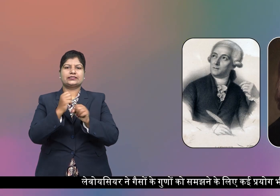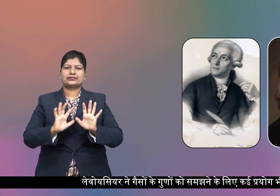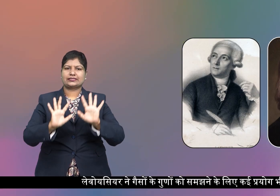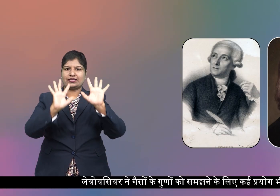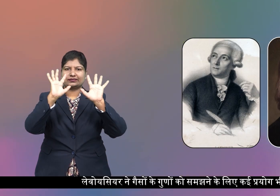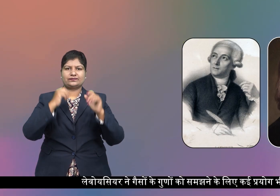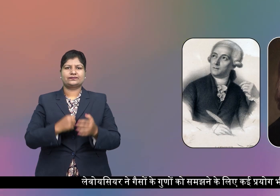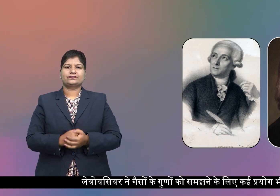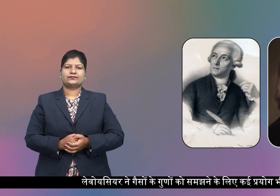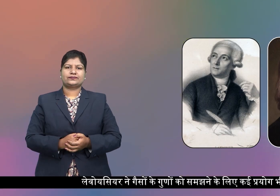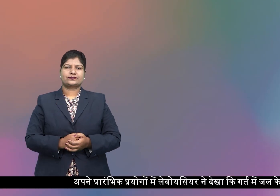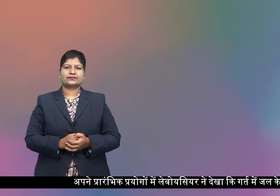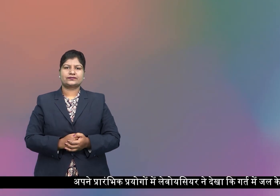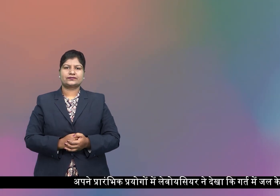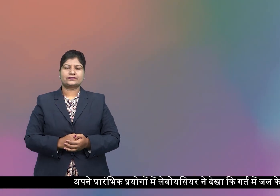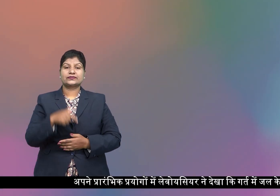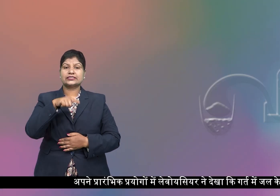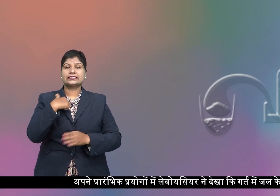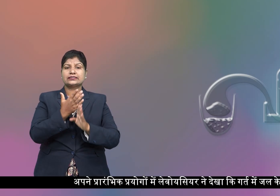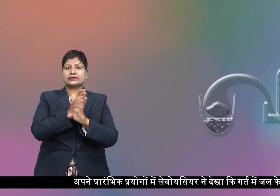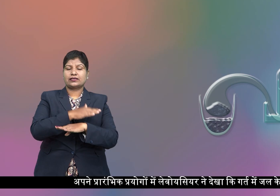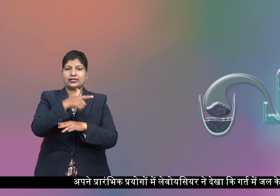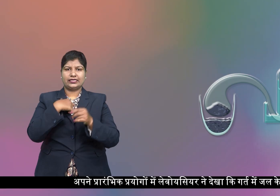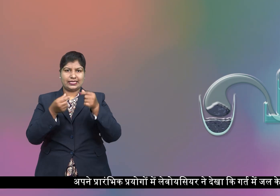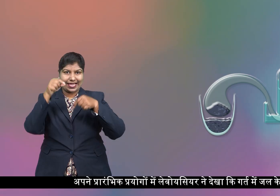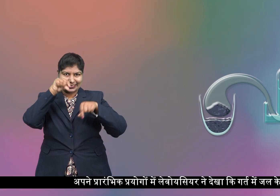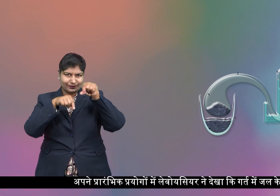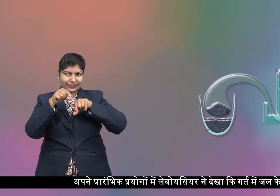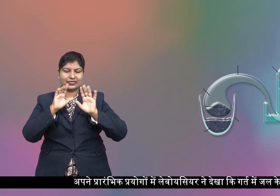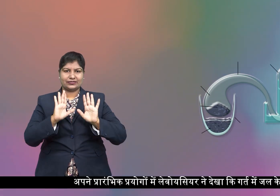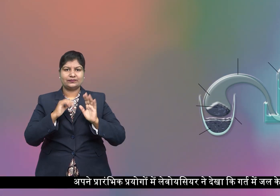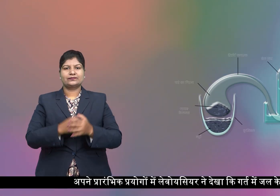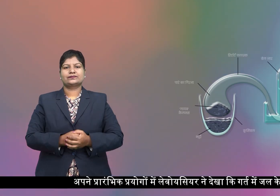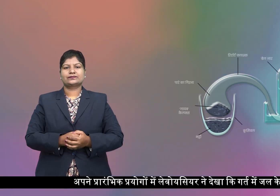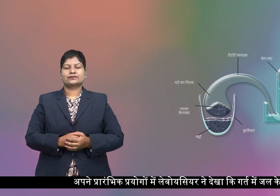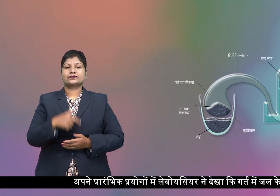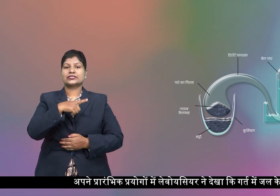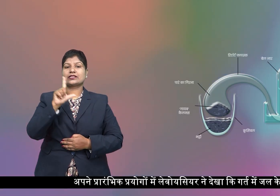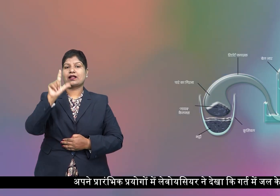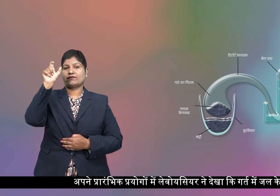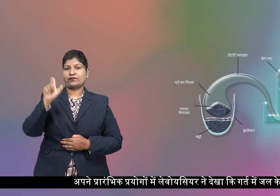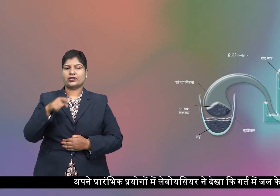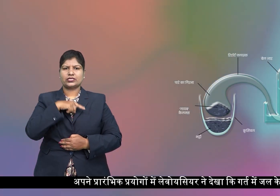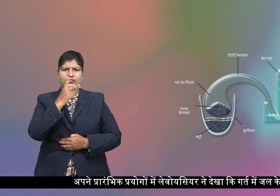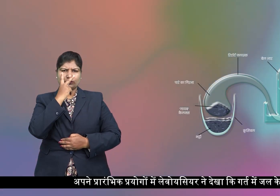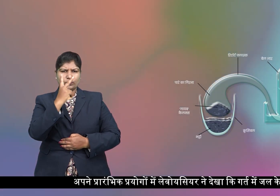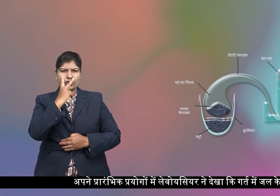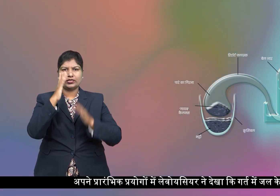किए। आपने प्रारंभिक प्रयोगों में लैवियोसर ने देखा कि